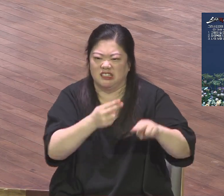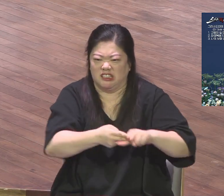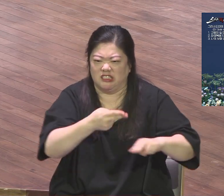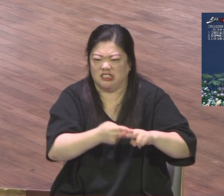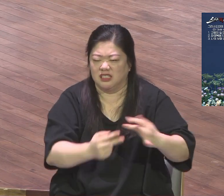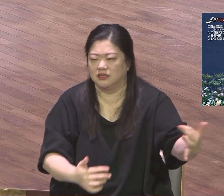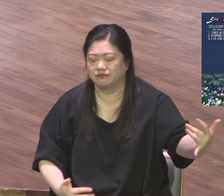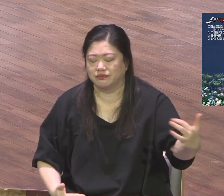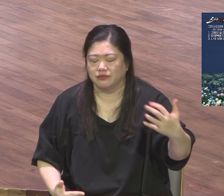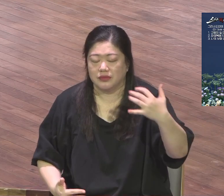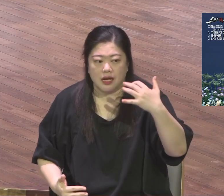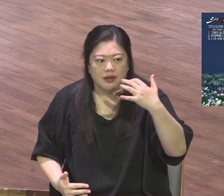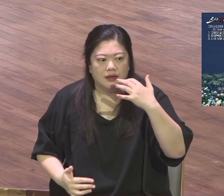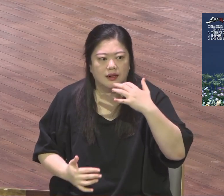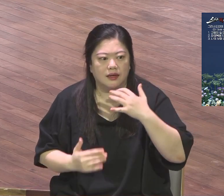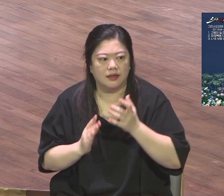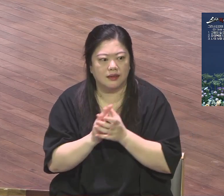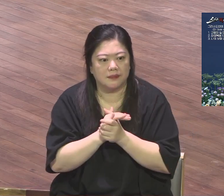돌아오.